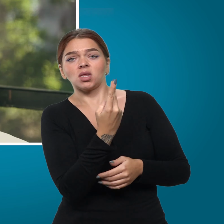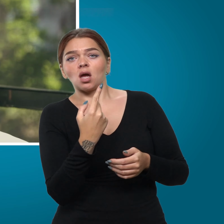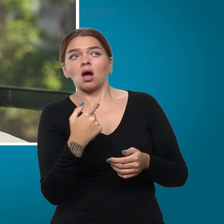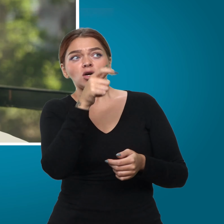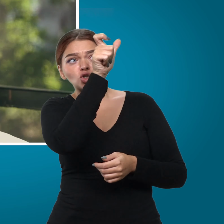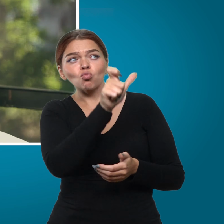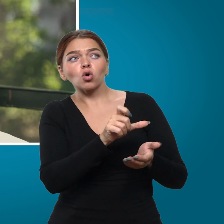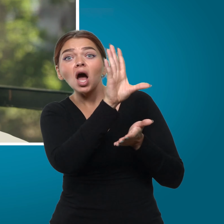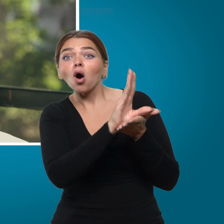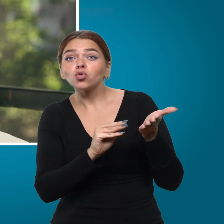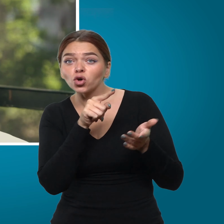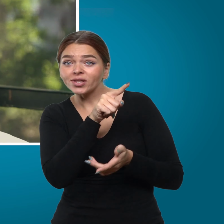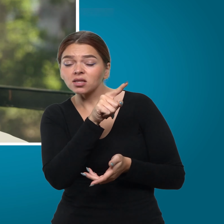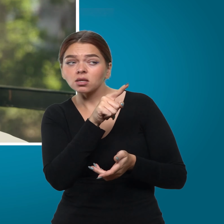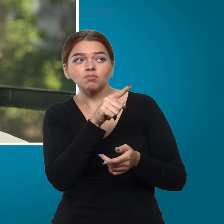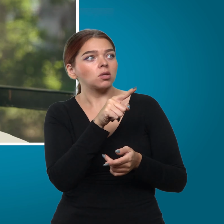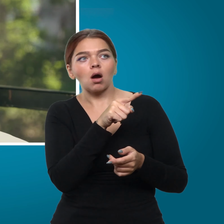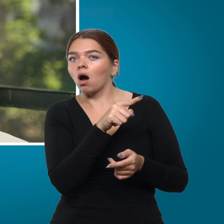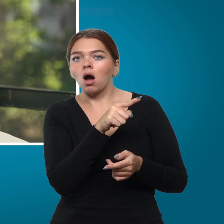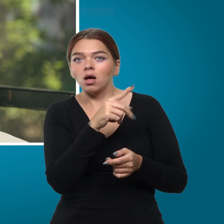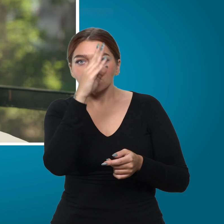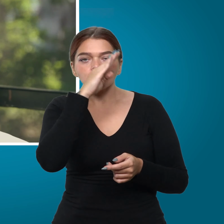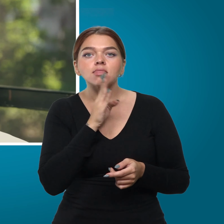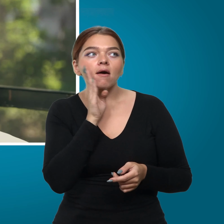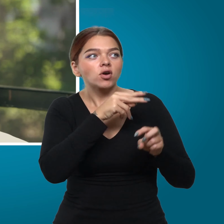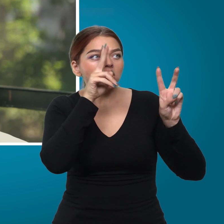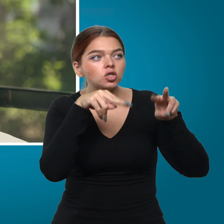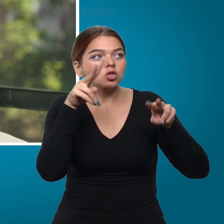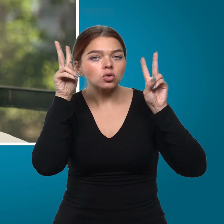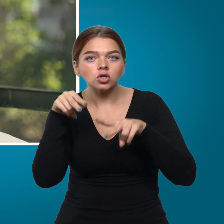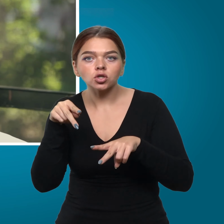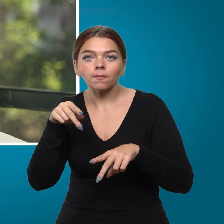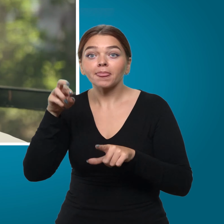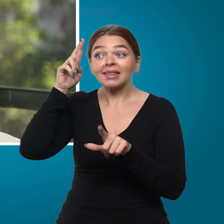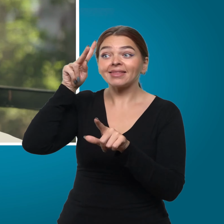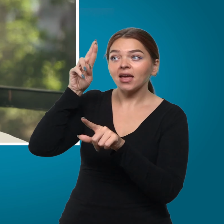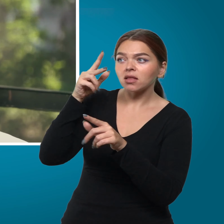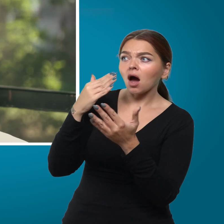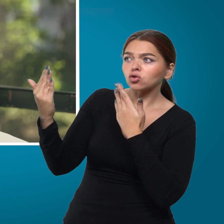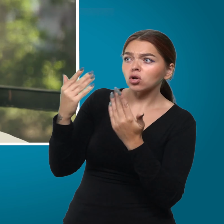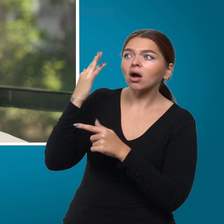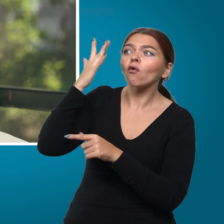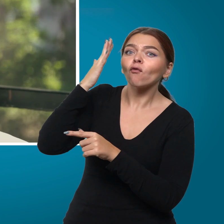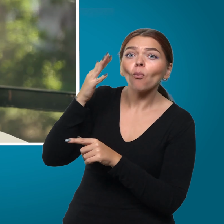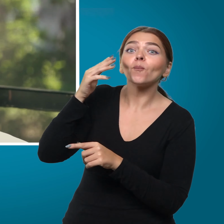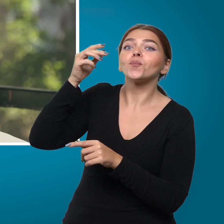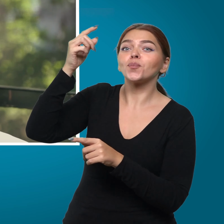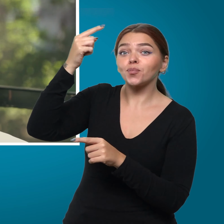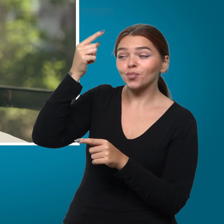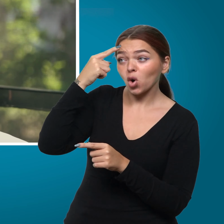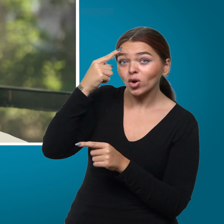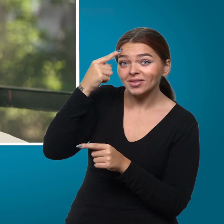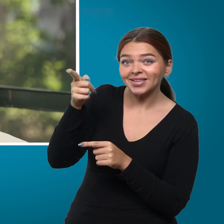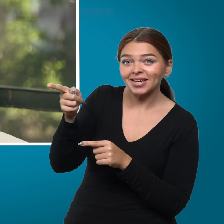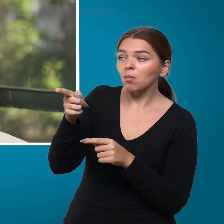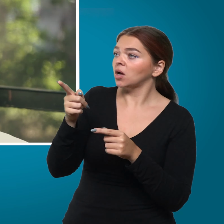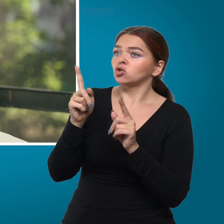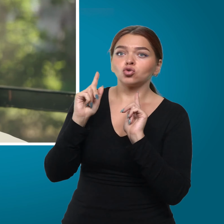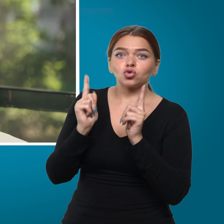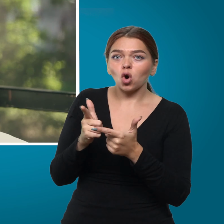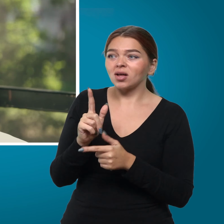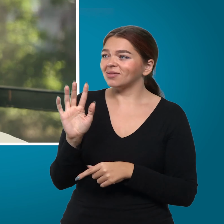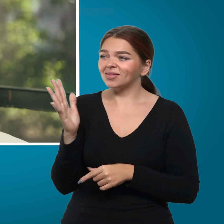tavo? Nes vaikystėje didžiausias autoritetas vis tiek yra tėvai. Arba kažkas iš tų, ką tu matai kiekvieną dieną. Paskui tu